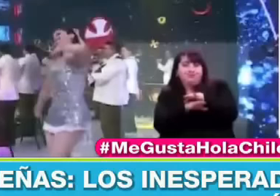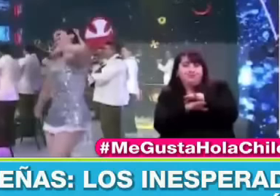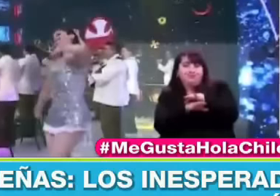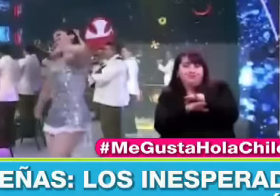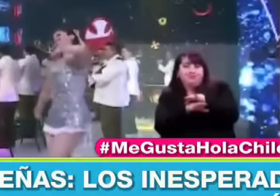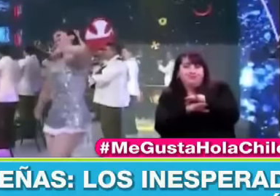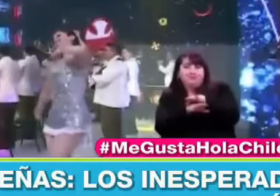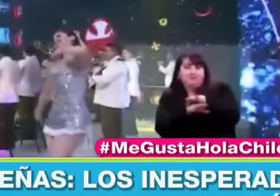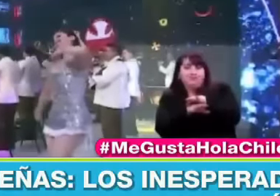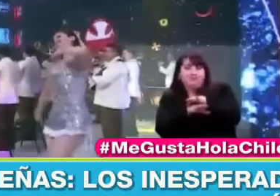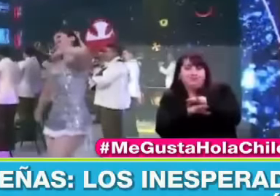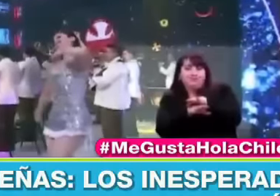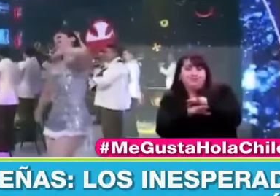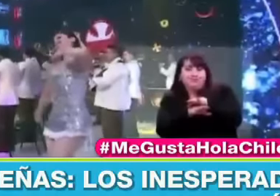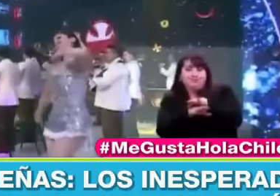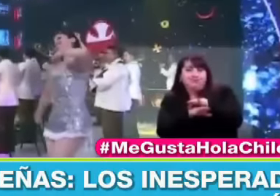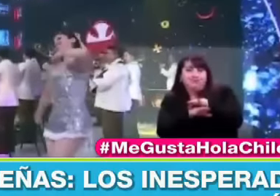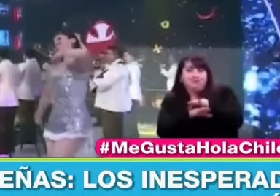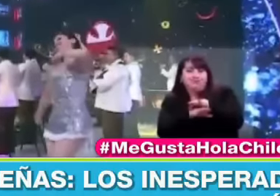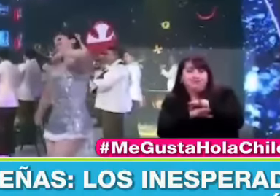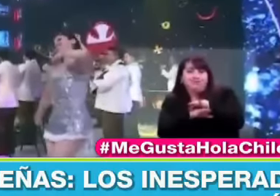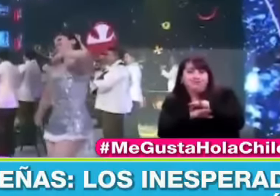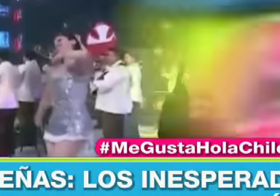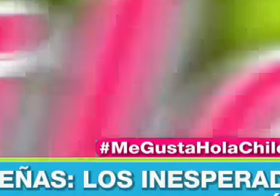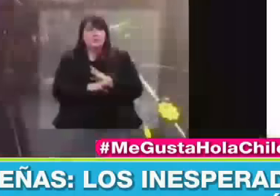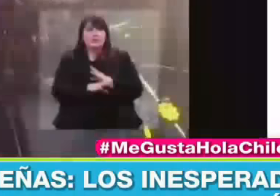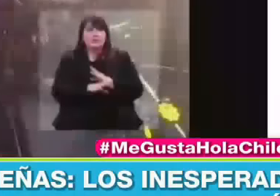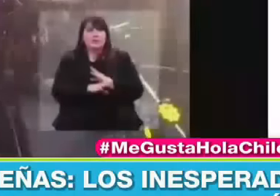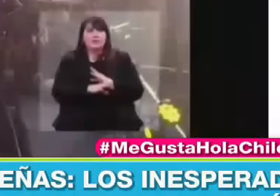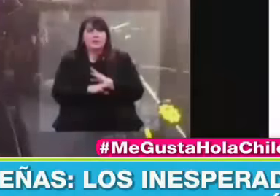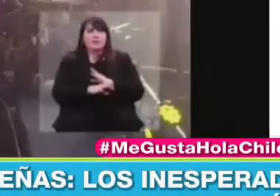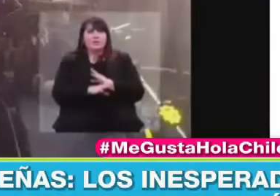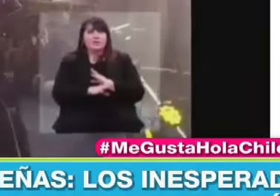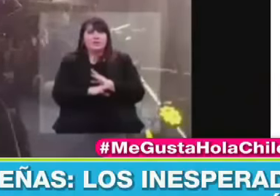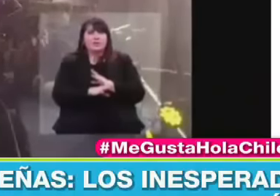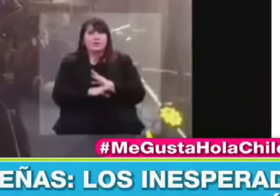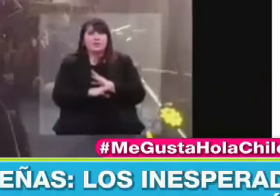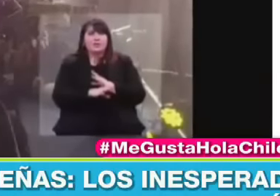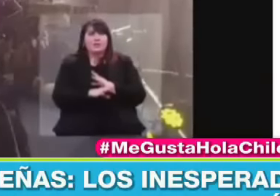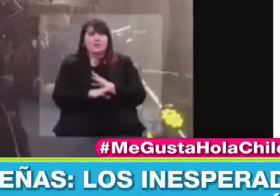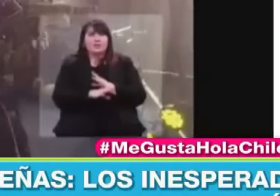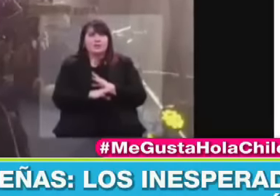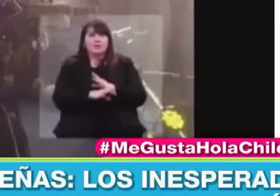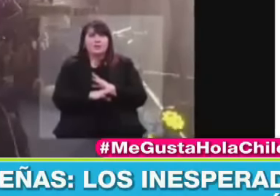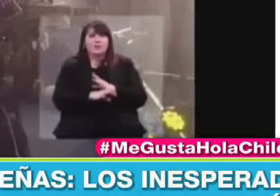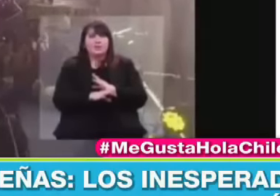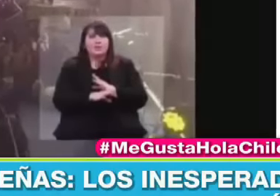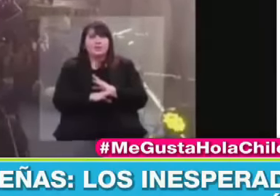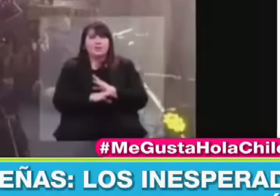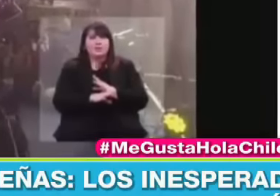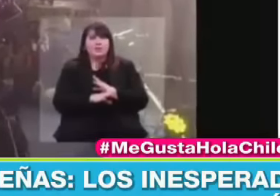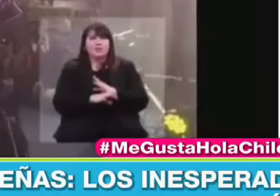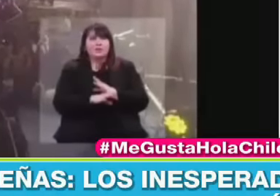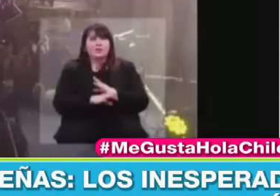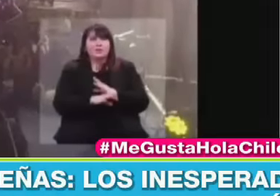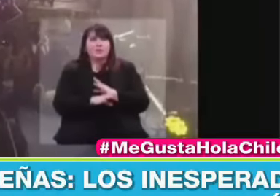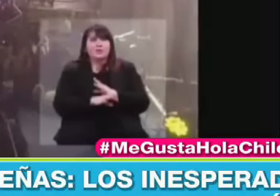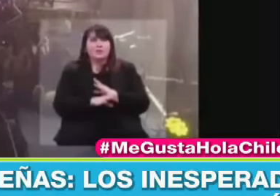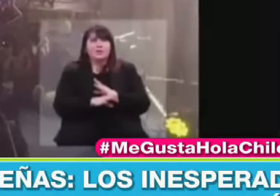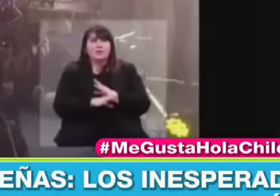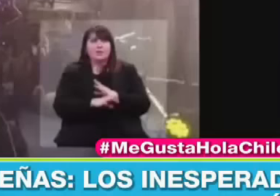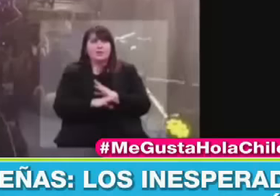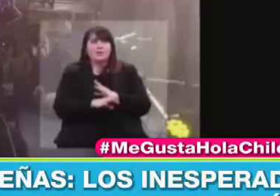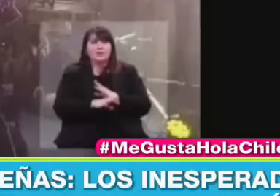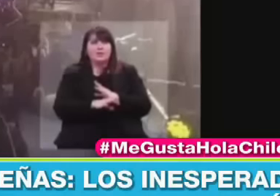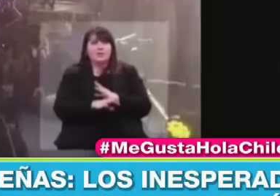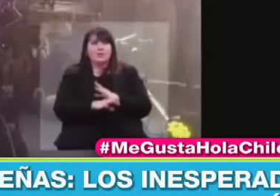en lenguaje de señas. Teletón 2016, el abrazo de Chile. Notable, extraordinaria, intérprete de lenguaje de señas